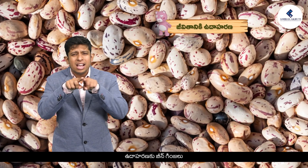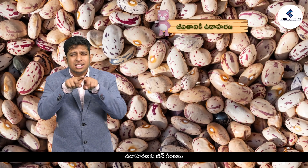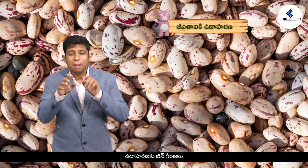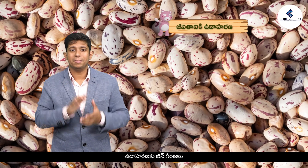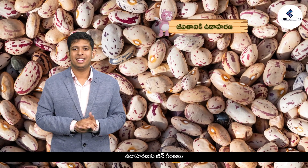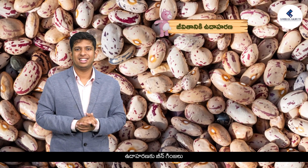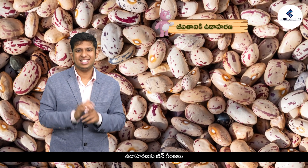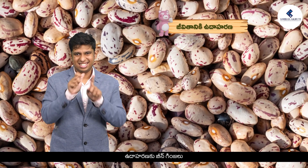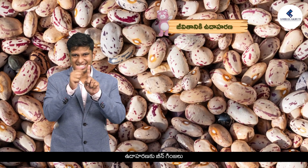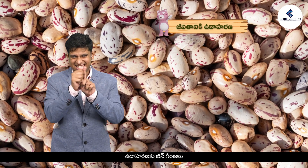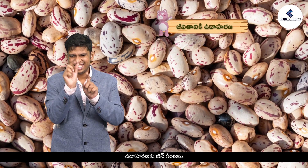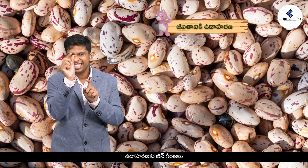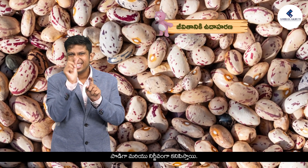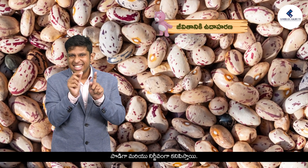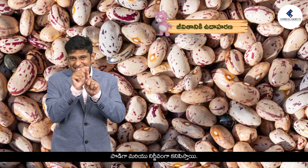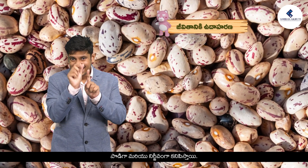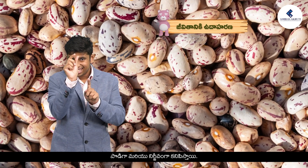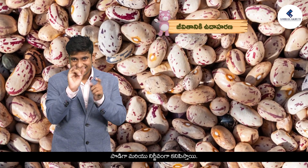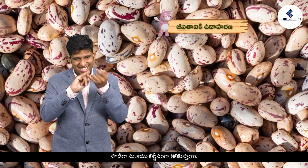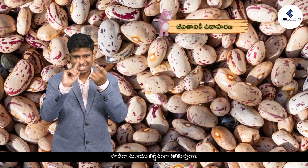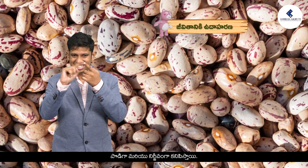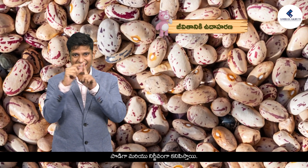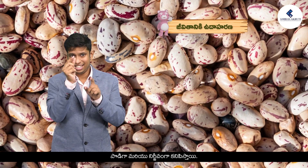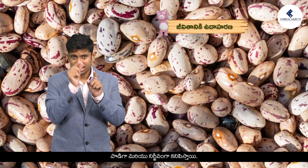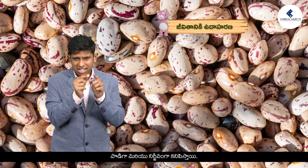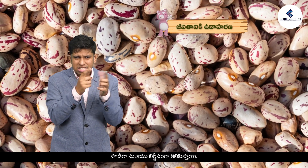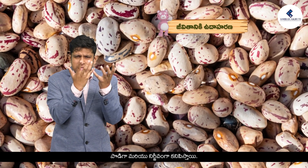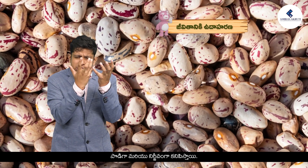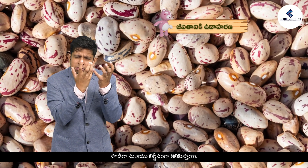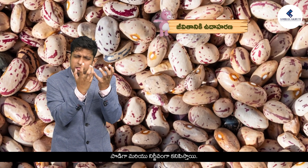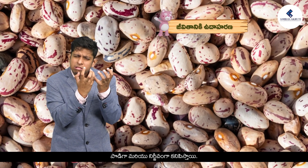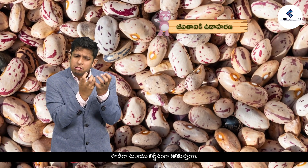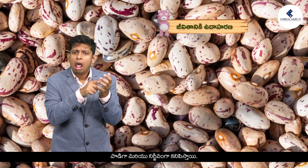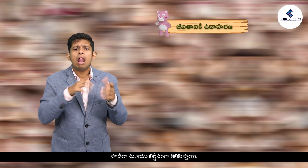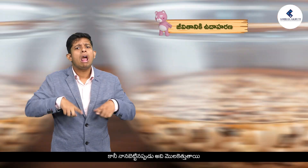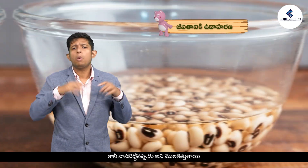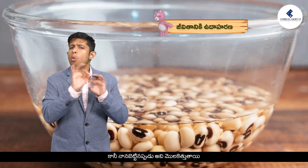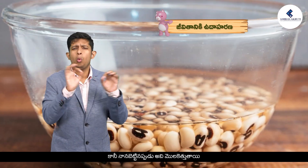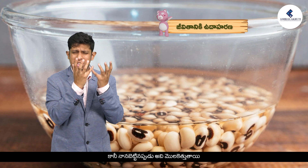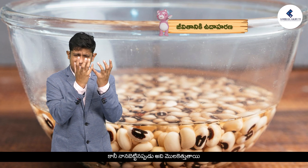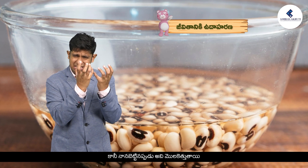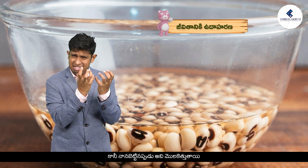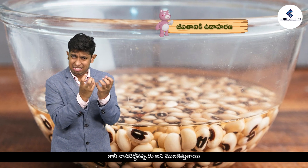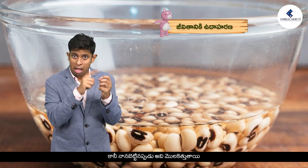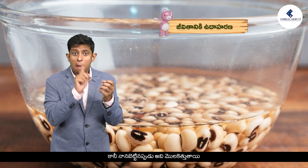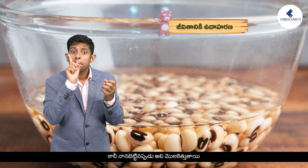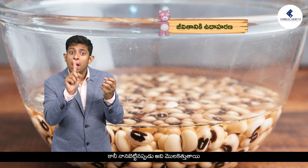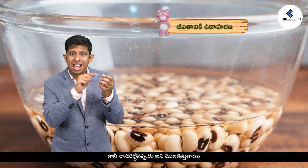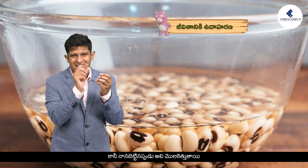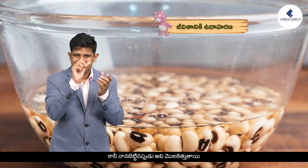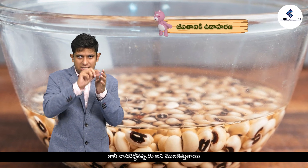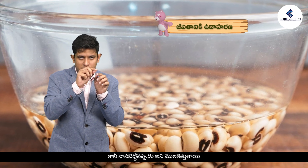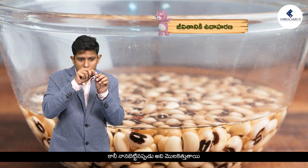ఉదాహరణకు బీన్ గింజలు పొడిగా మరియు నిర్జీవంగా కనిపిస్తాయి, కానీ నానబెట్టినప్పుడు